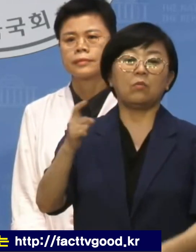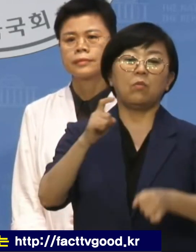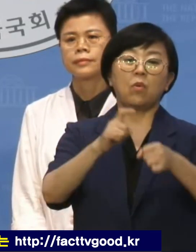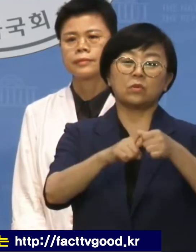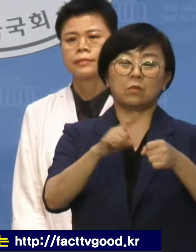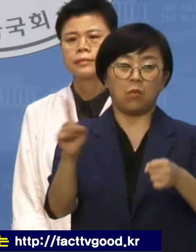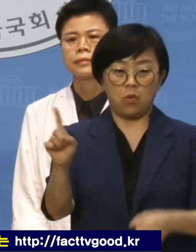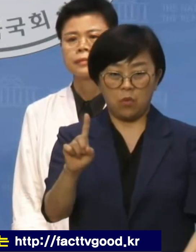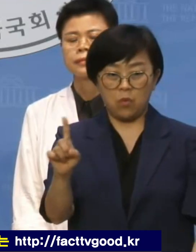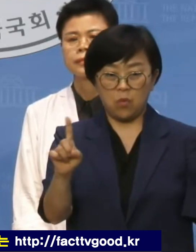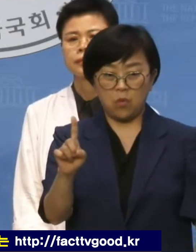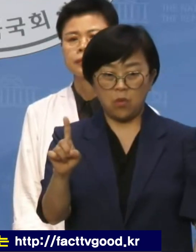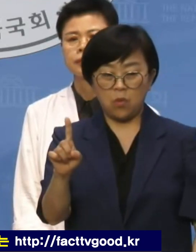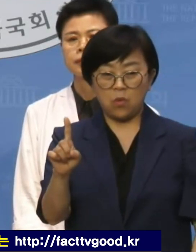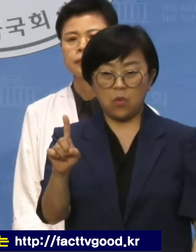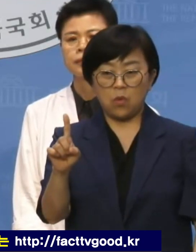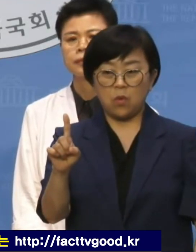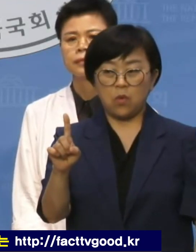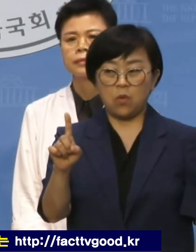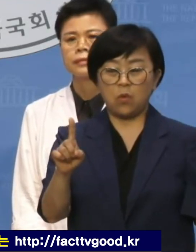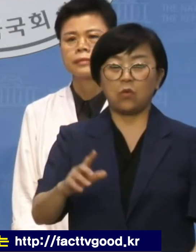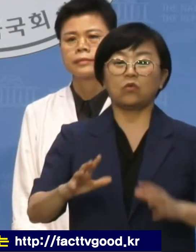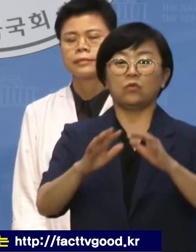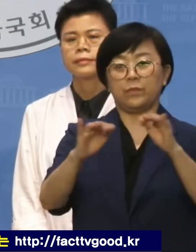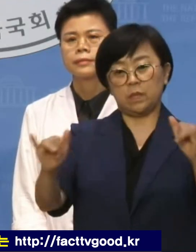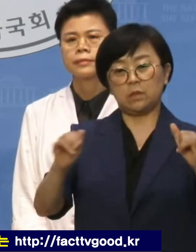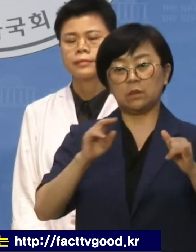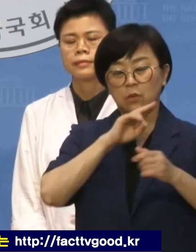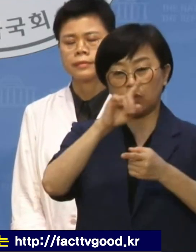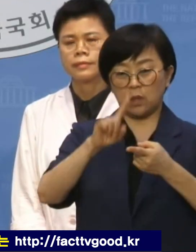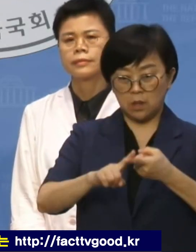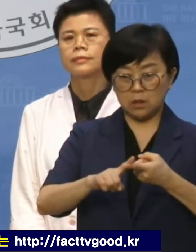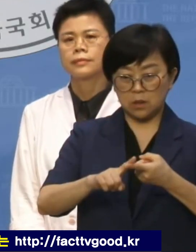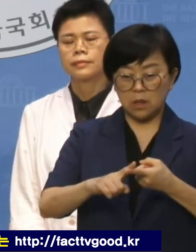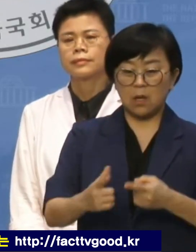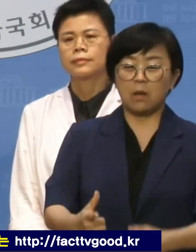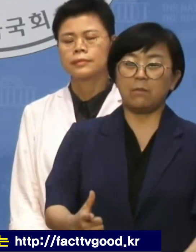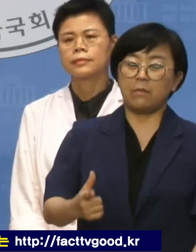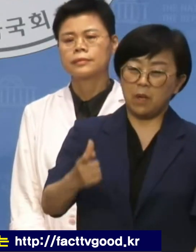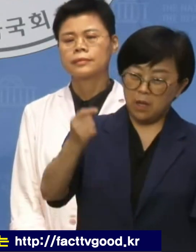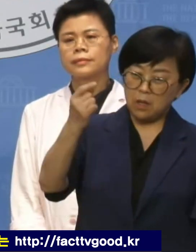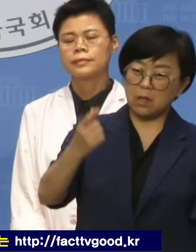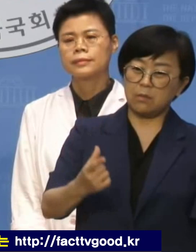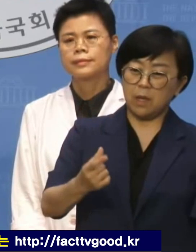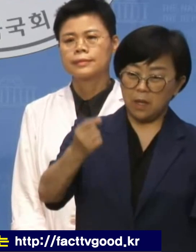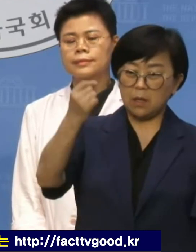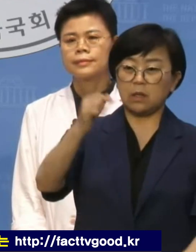목적으로 제시가 됐는지 국민적 의혹을 하루빨리 조속히